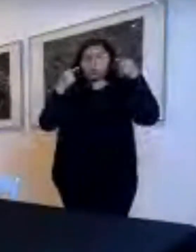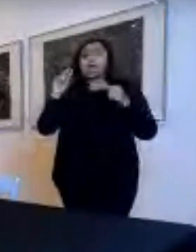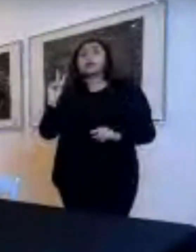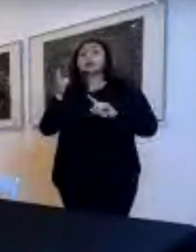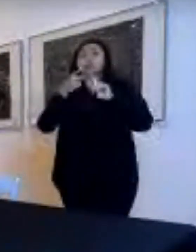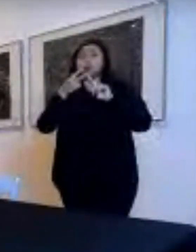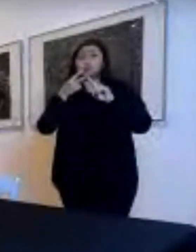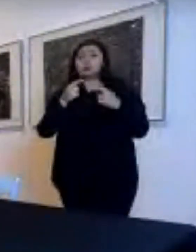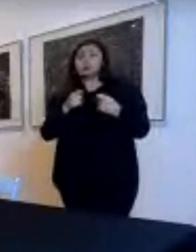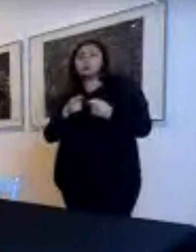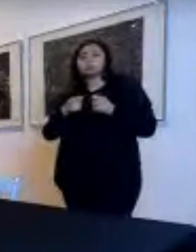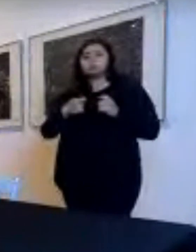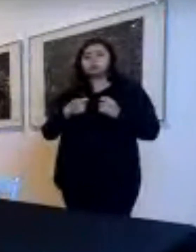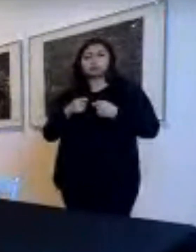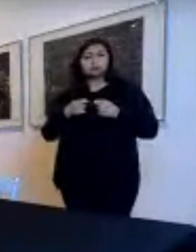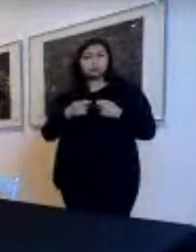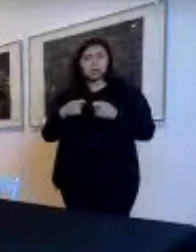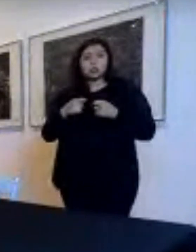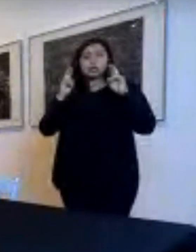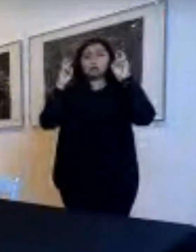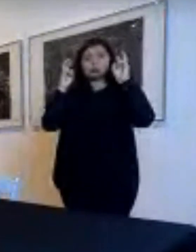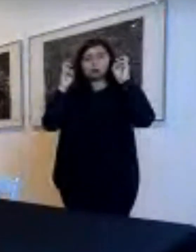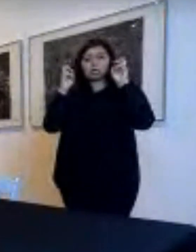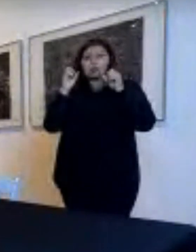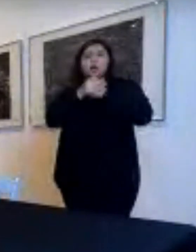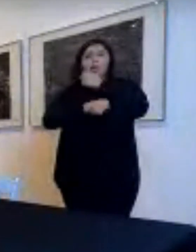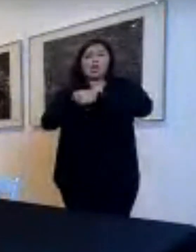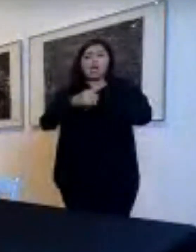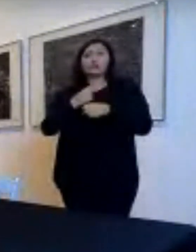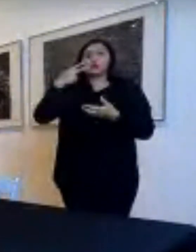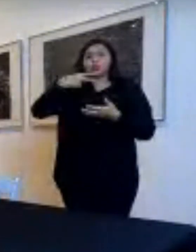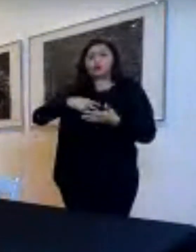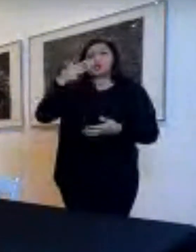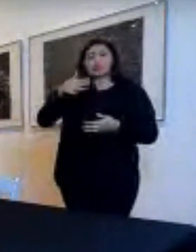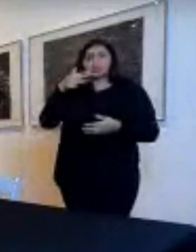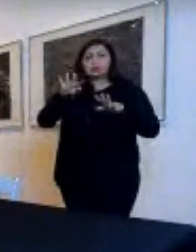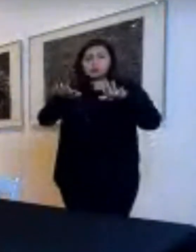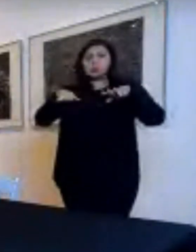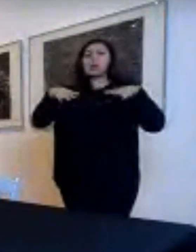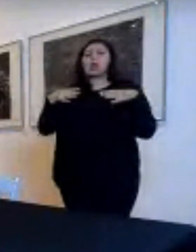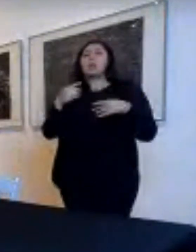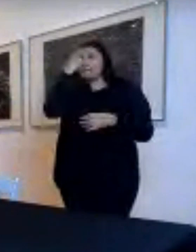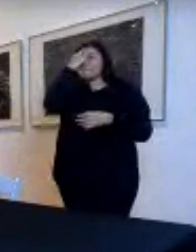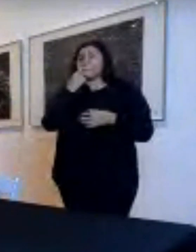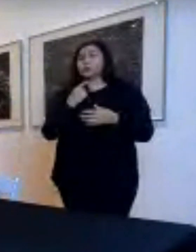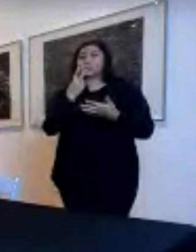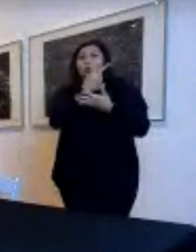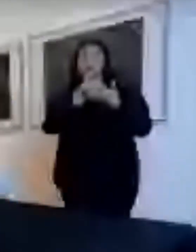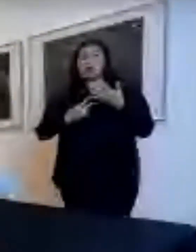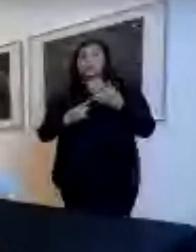acometimos la tarea de debatir sobre un asunto que nos ocupó mucho el año 2019 con el seminario Museo, Arte y